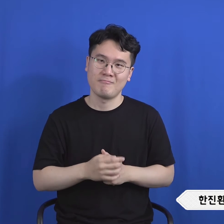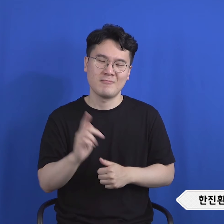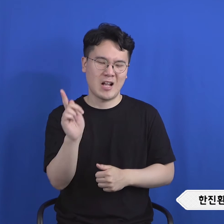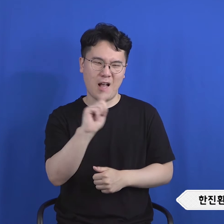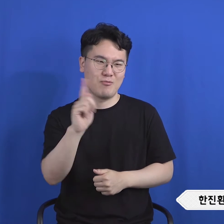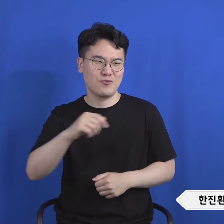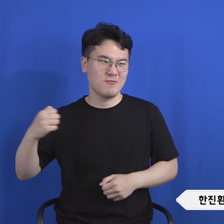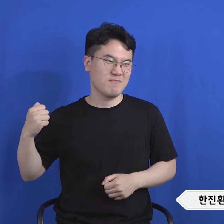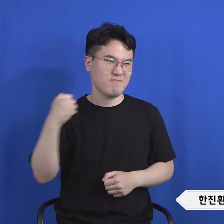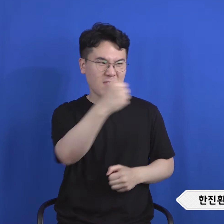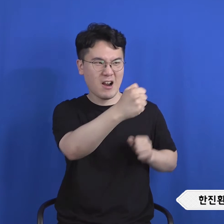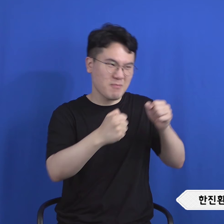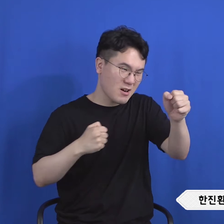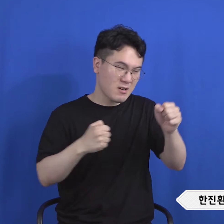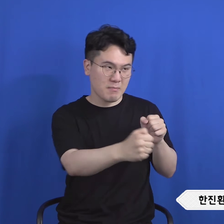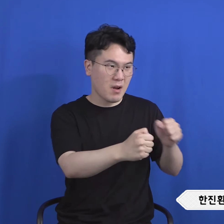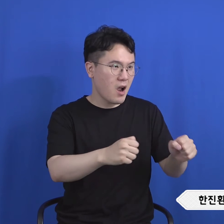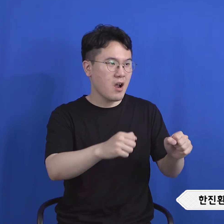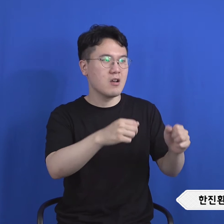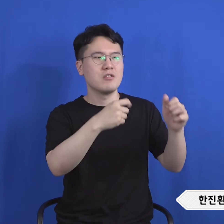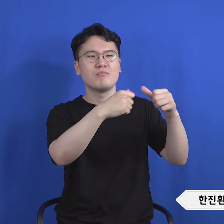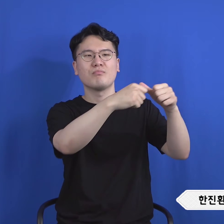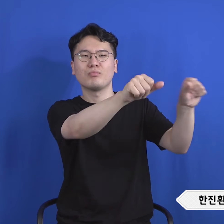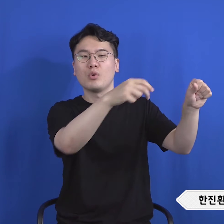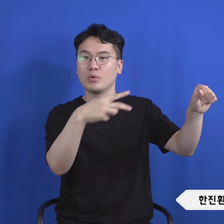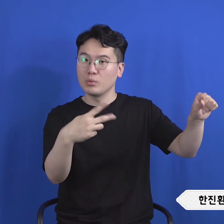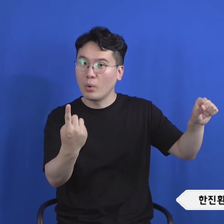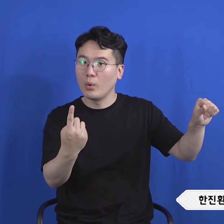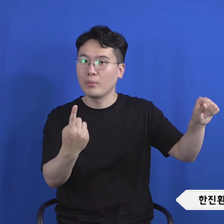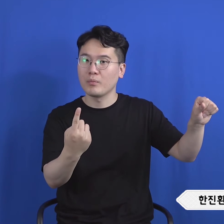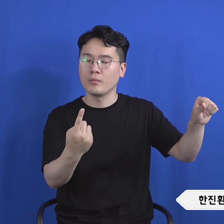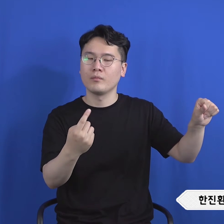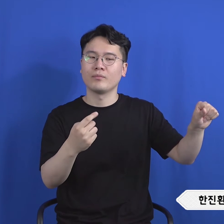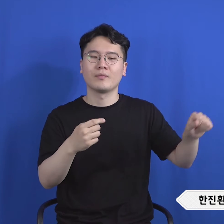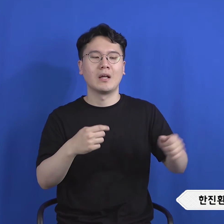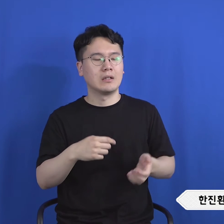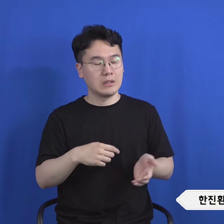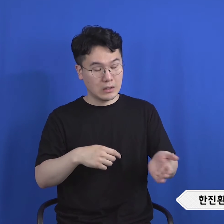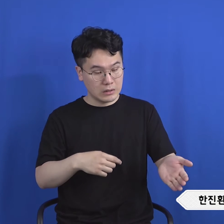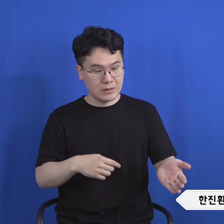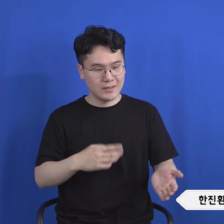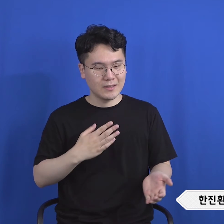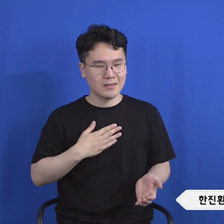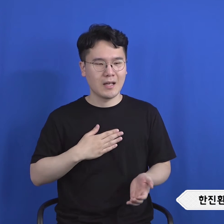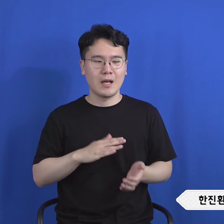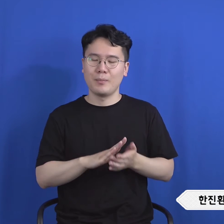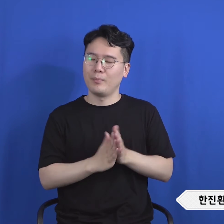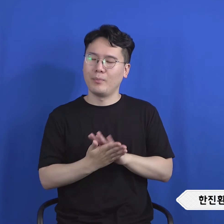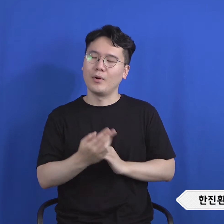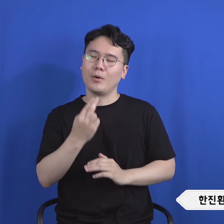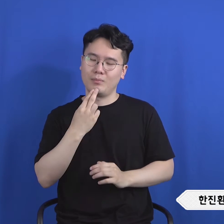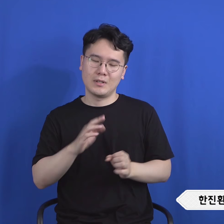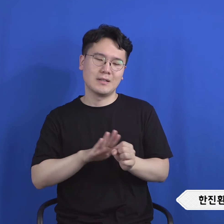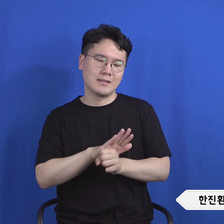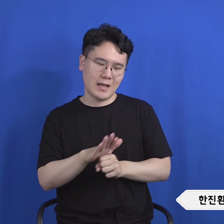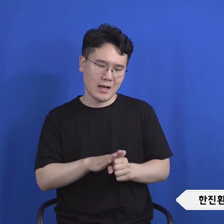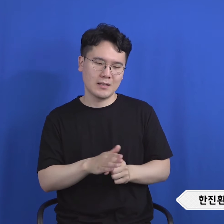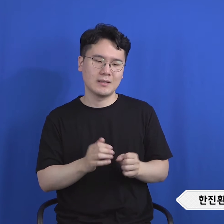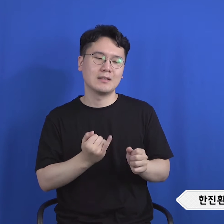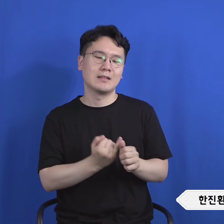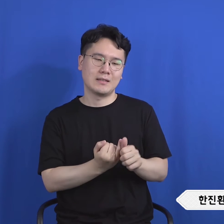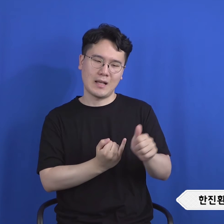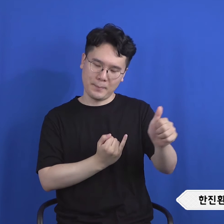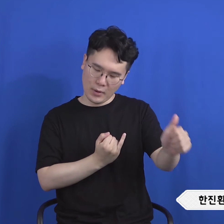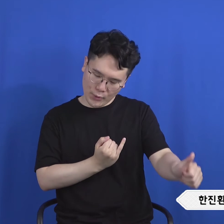내도, 구멍을 수백 개, 수천 개 내도 당신은 변함없는 내 사랑하는 남편입니다